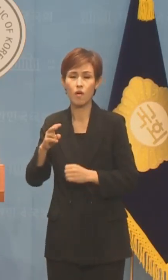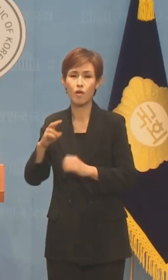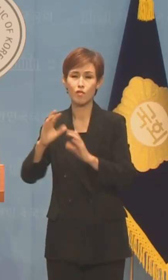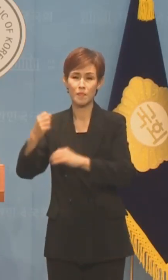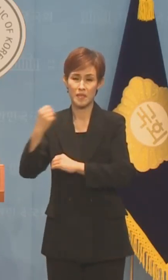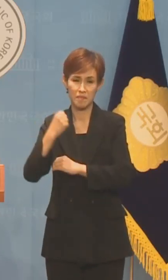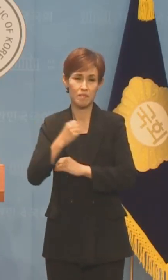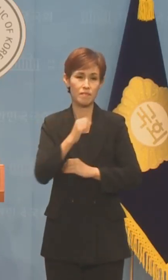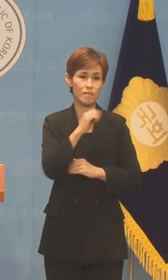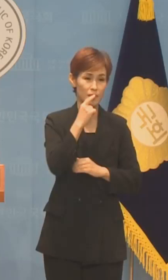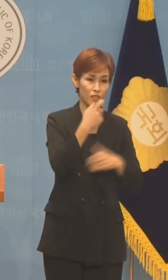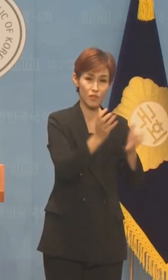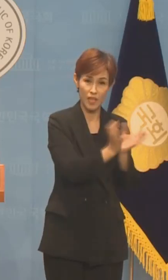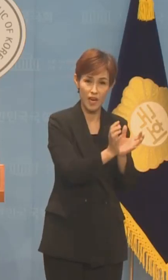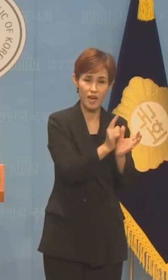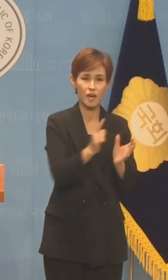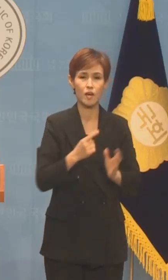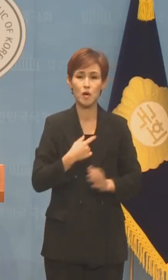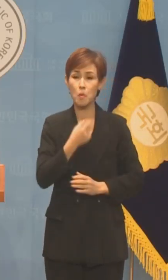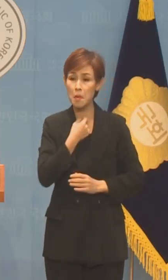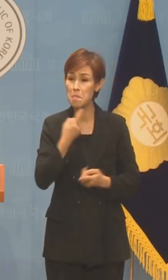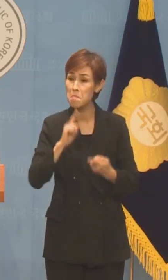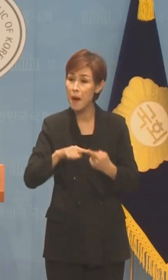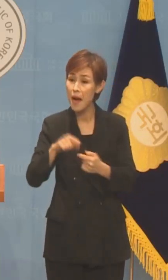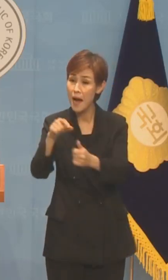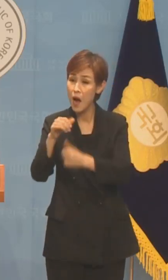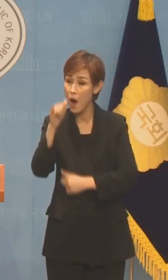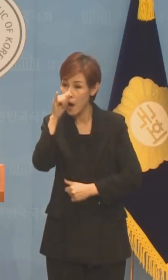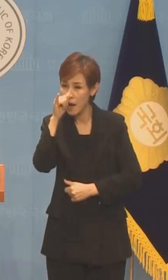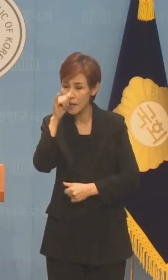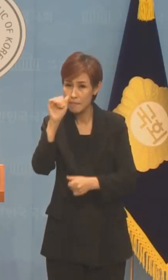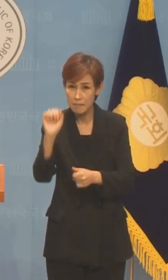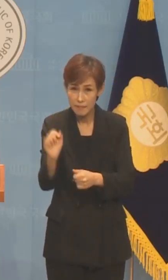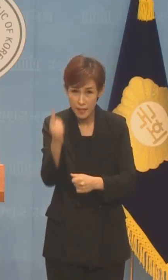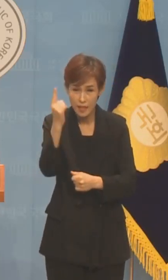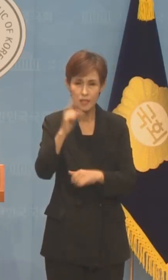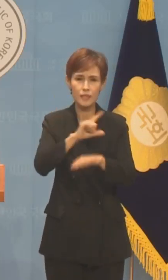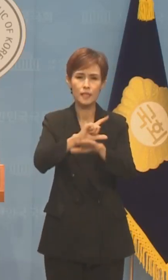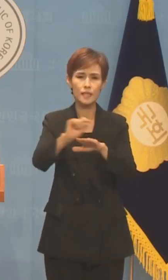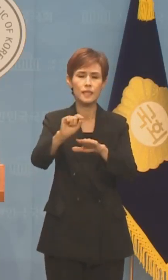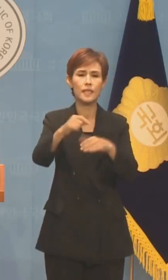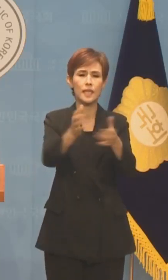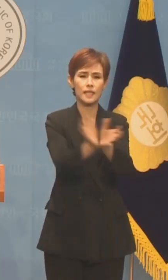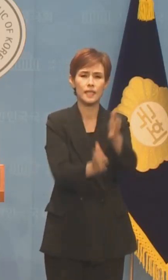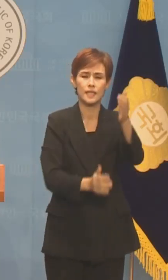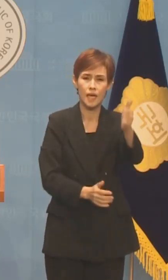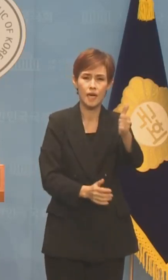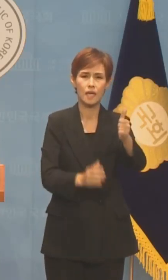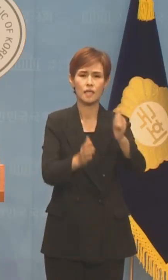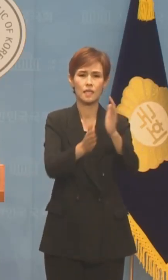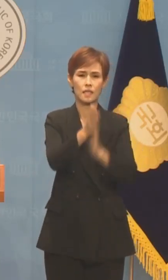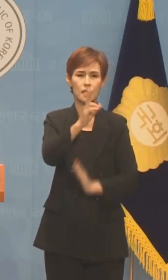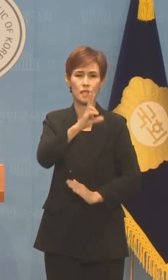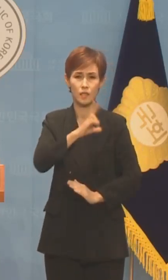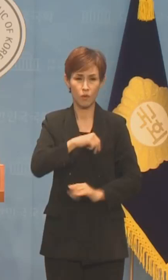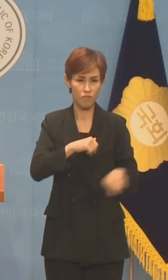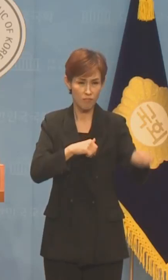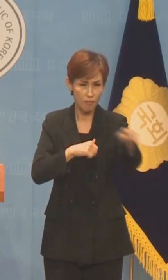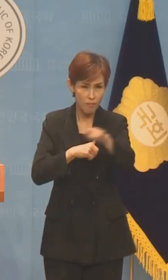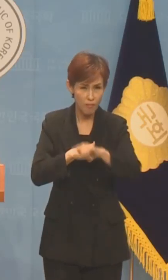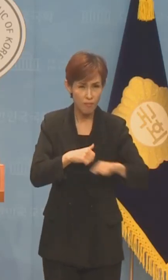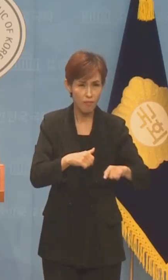공천을 통해 지방자치의 근본 정신을 훼손하면서 지자체장과 지방의회 의원